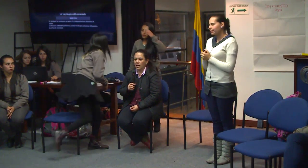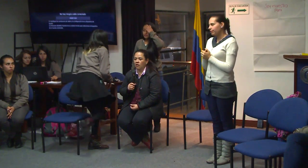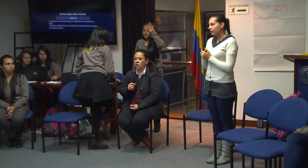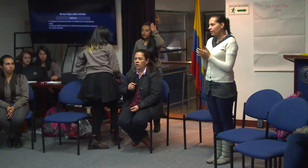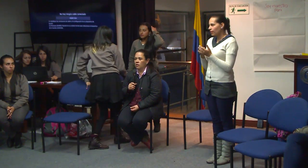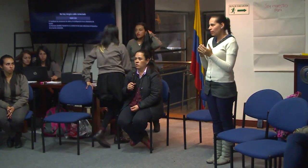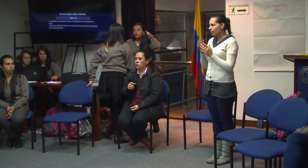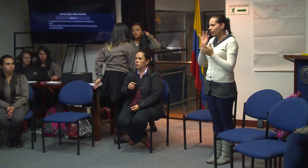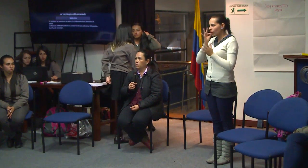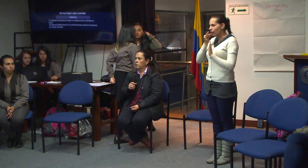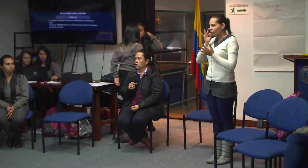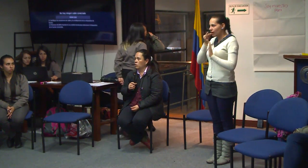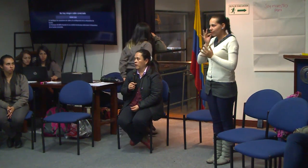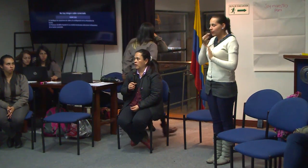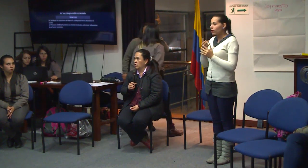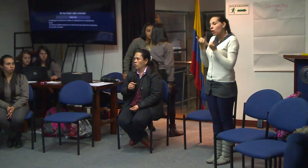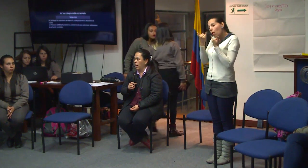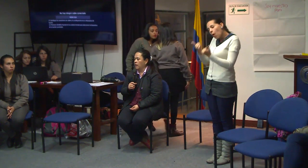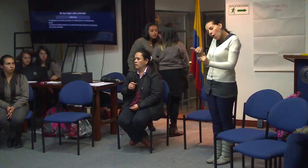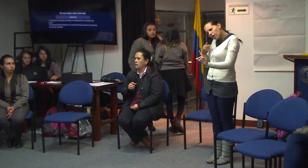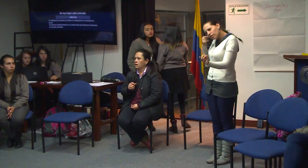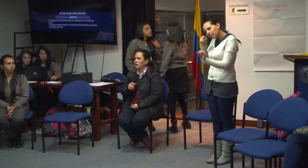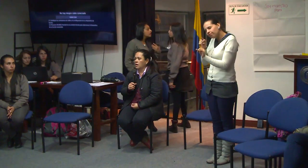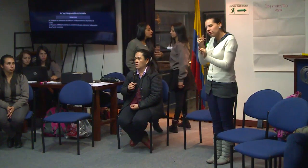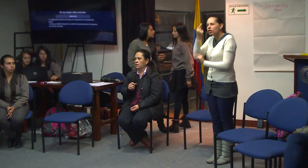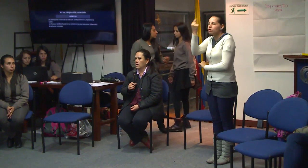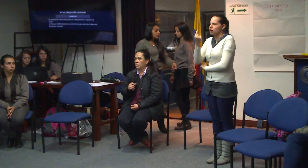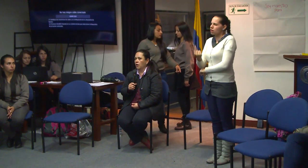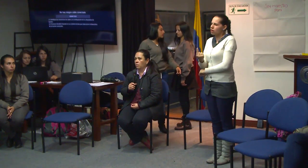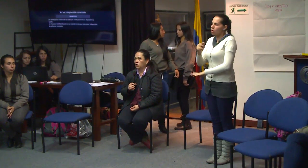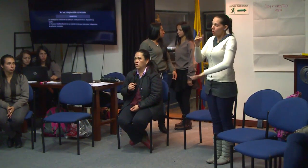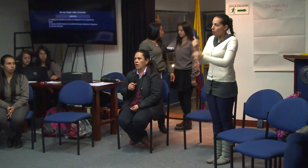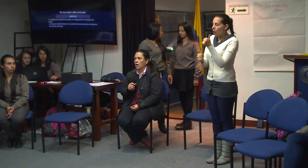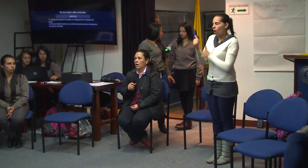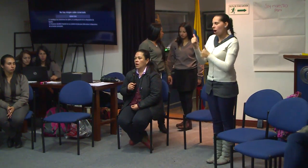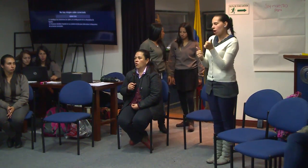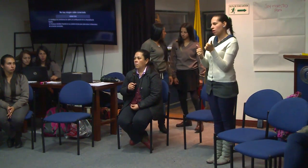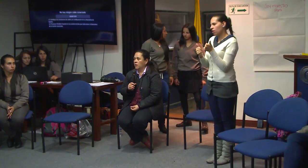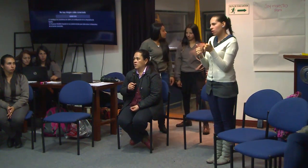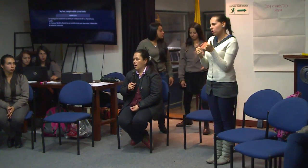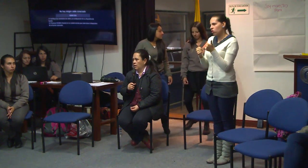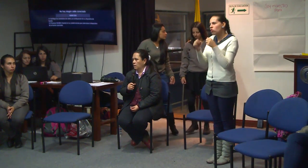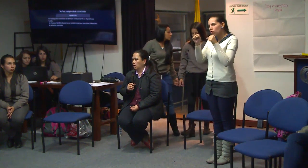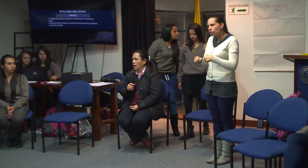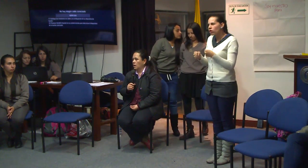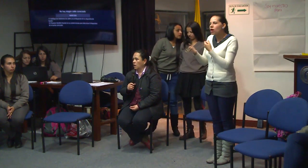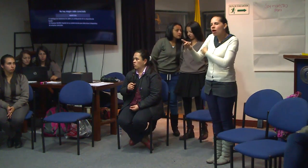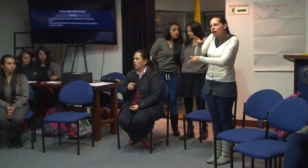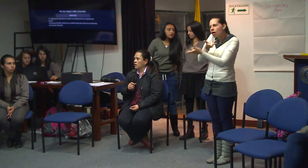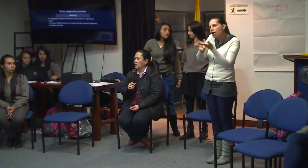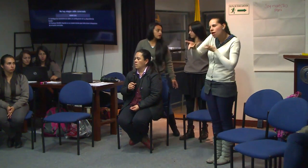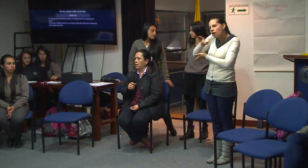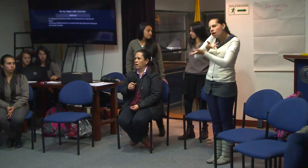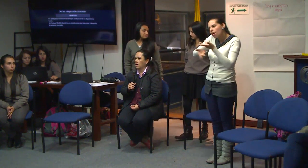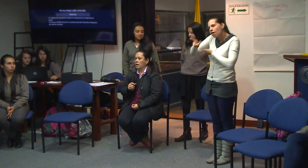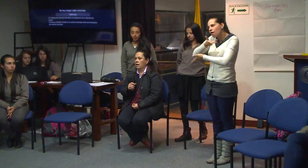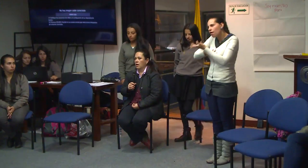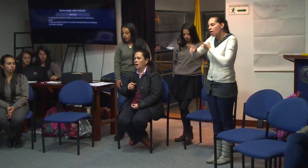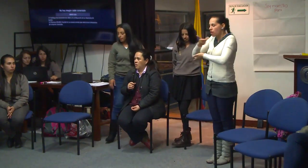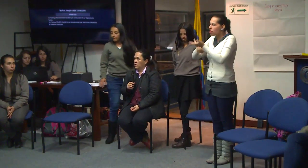El día de hoy tenemos un propósito particular y es que podamos conversar alrededor del tema